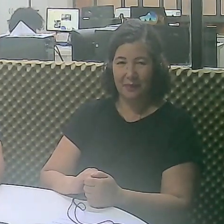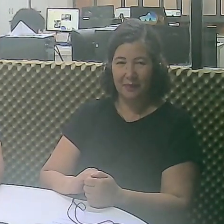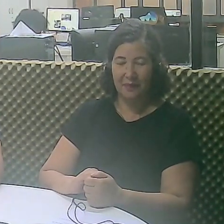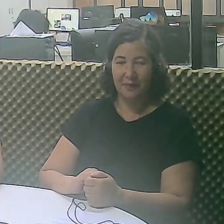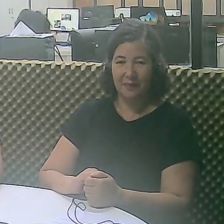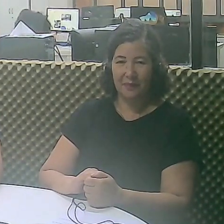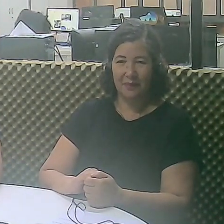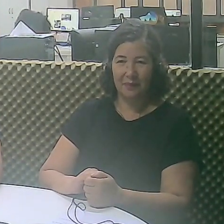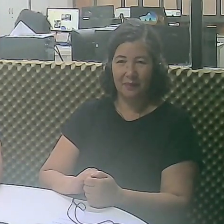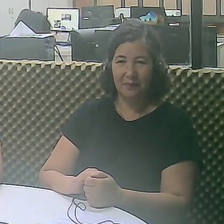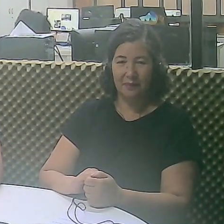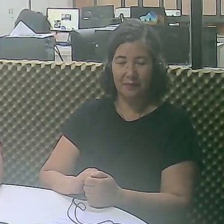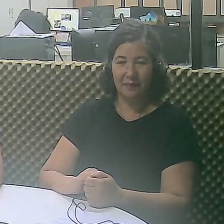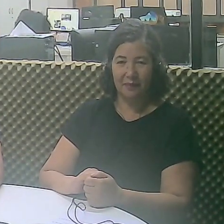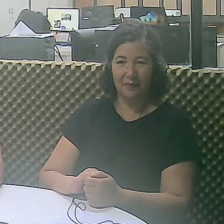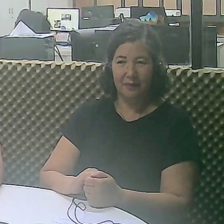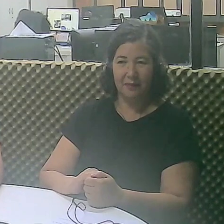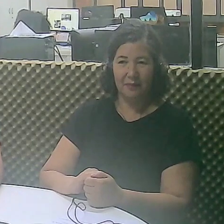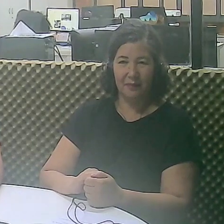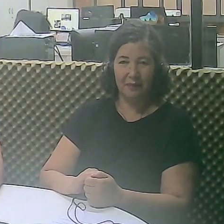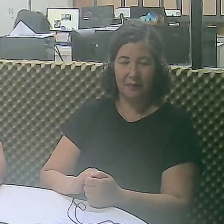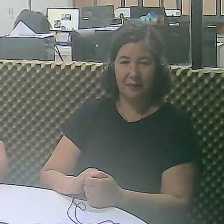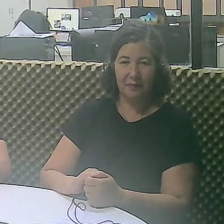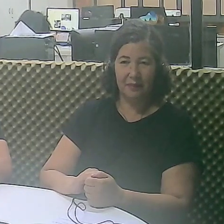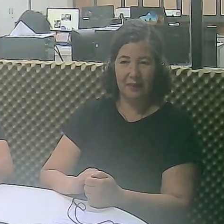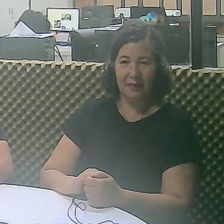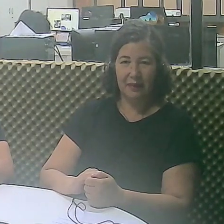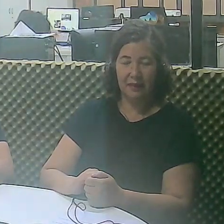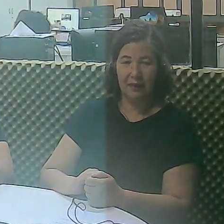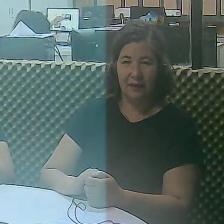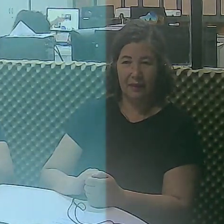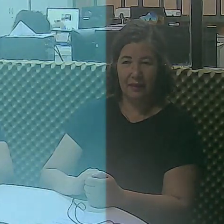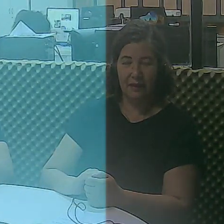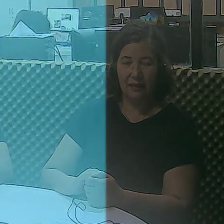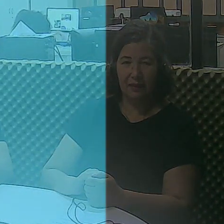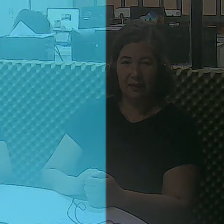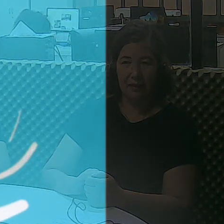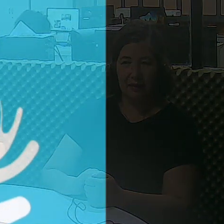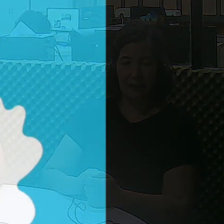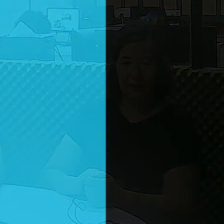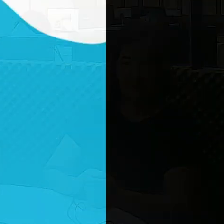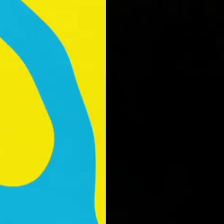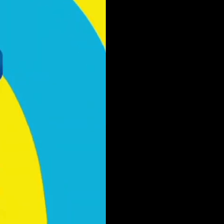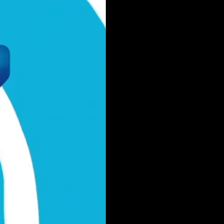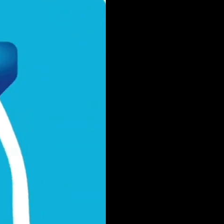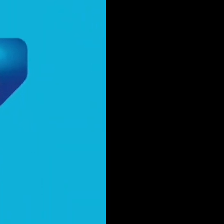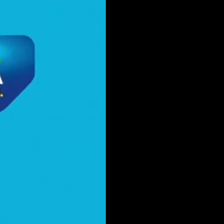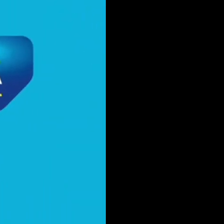Continue conosco no portal da Prefeitura e nas redes sociais.